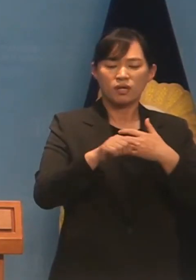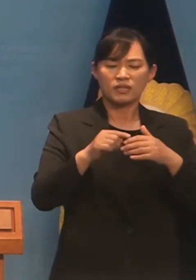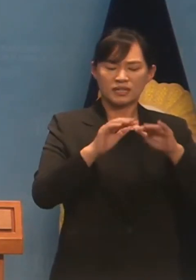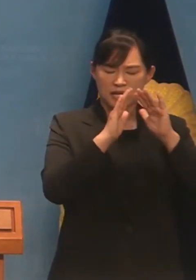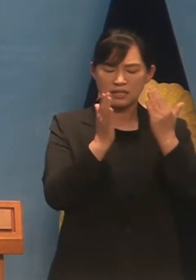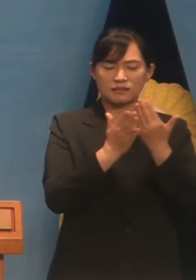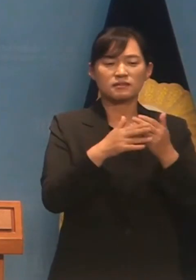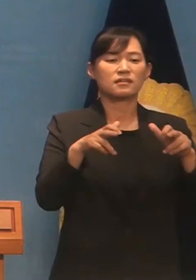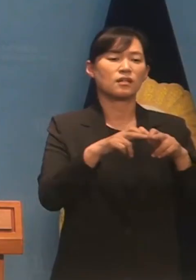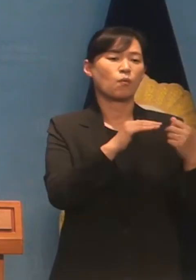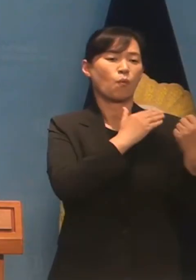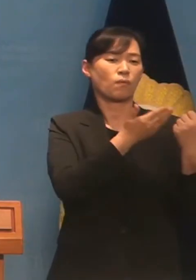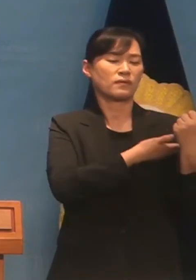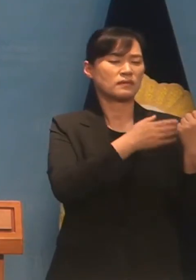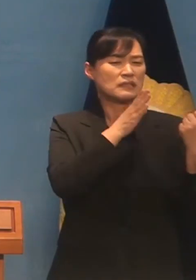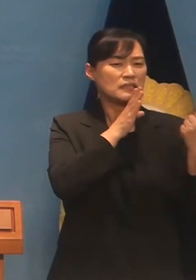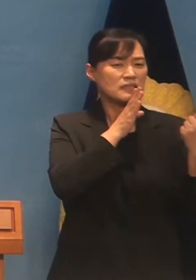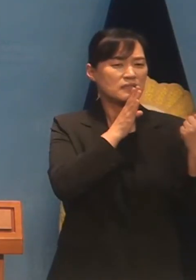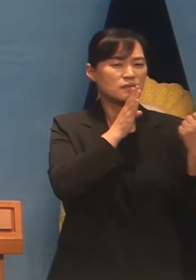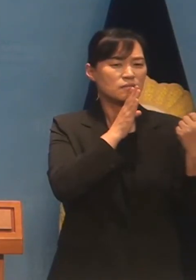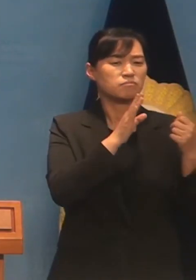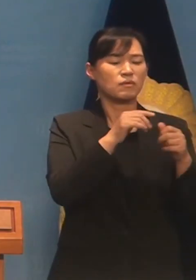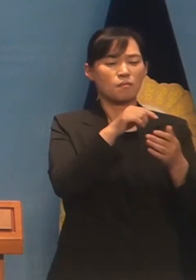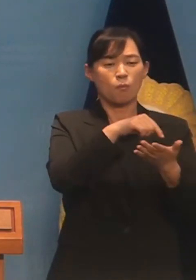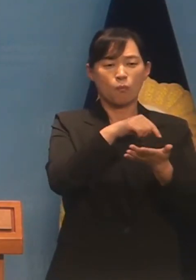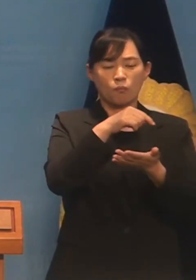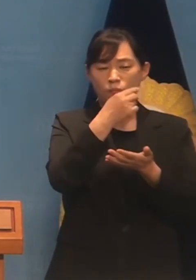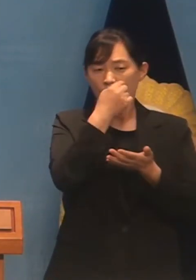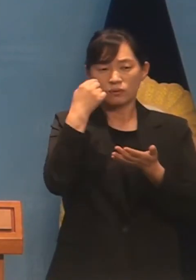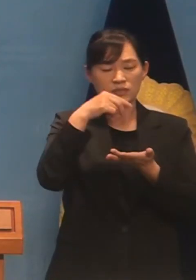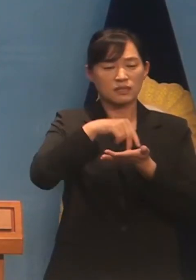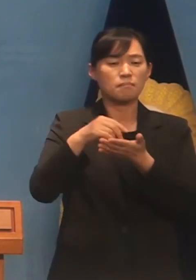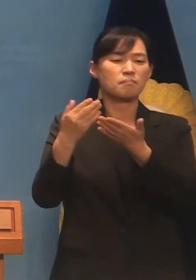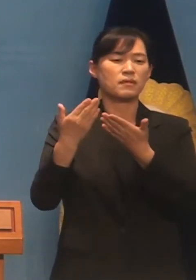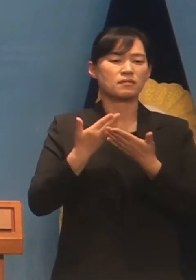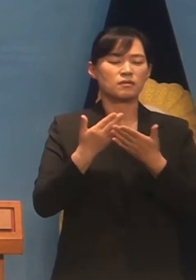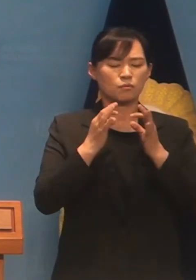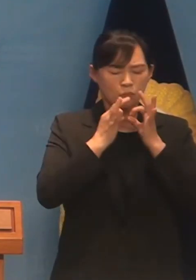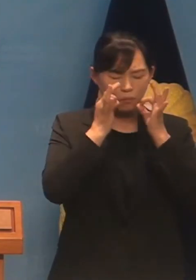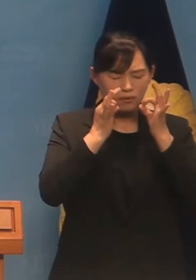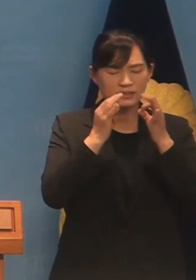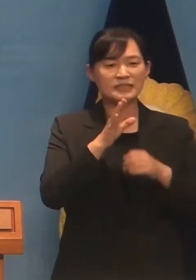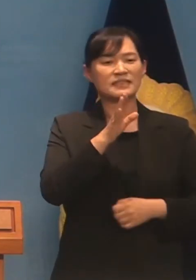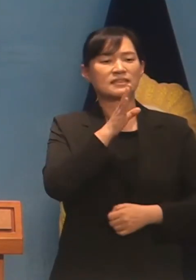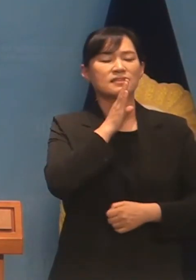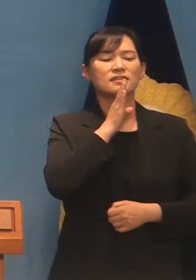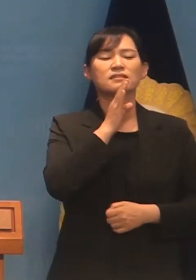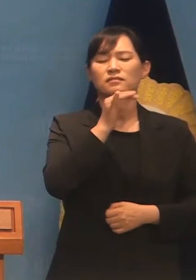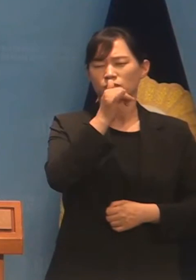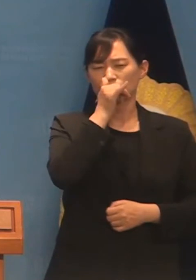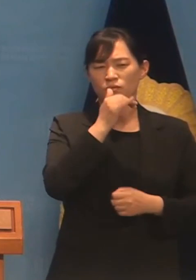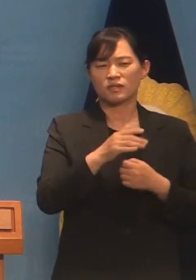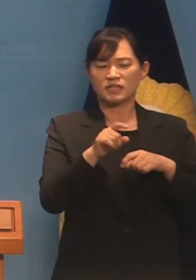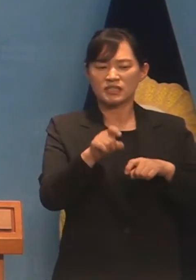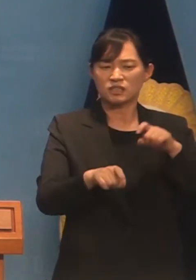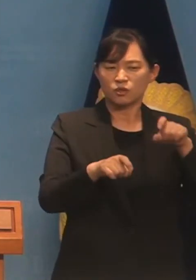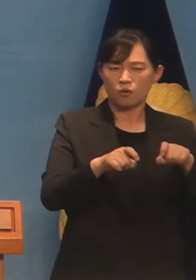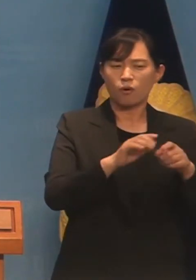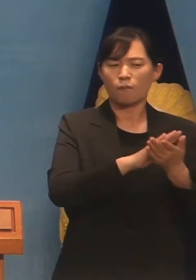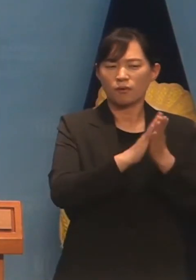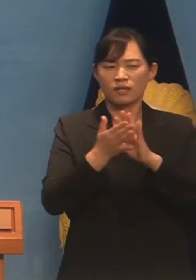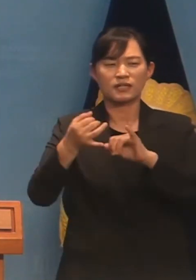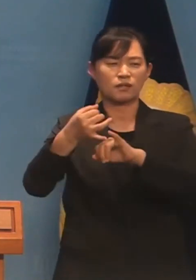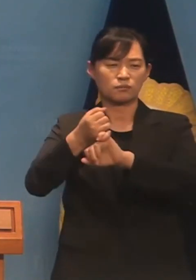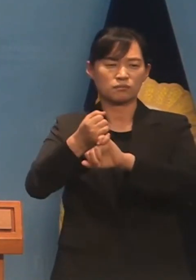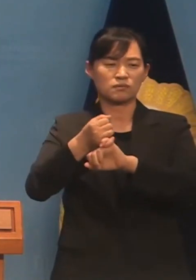권리가 실질적으로 보장되는 사회를 만들기 위한 노력을 쏟아붓는 진정성 있고 실천과 변화를